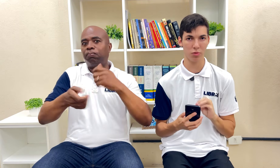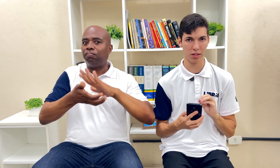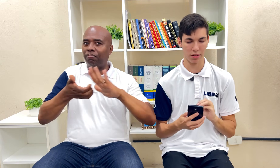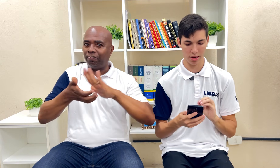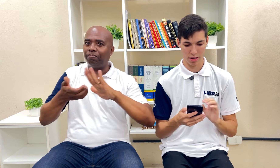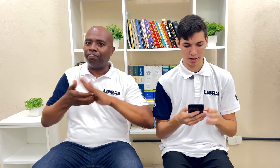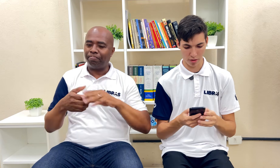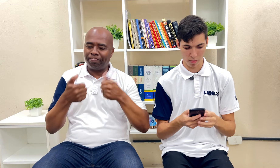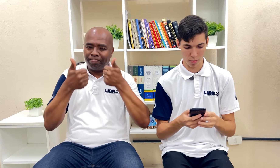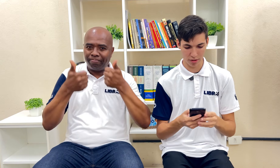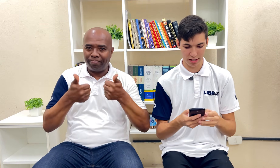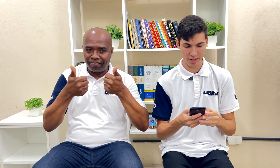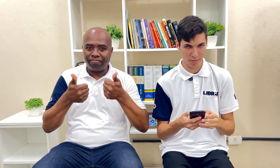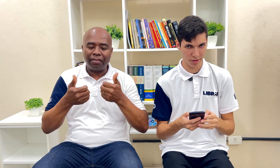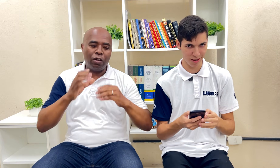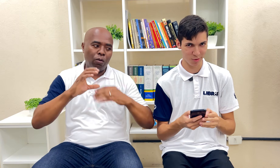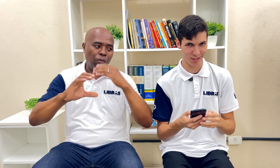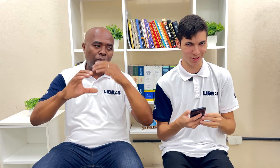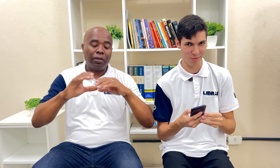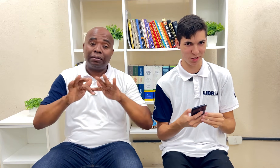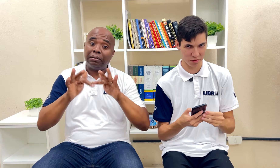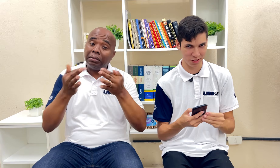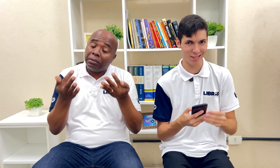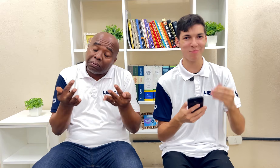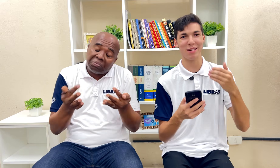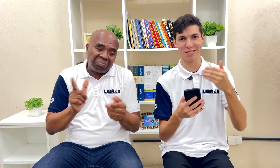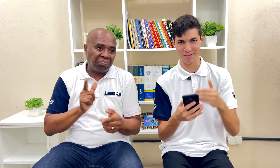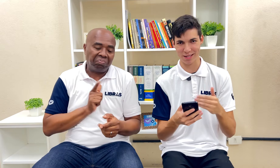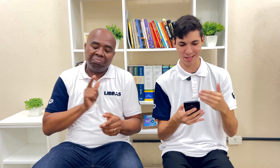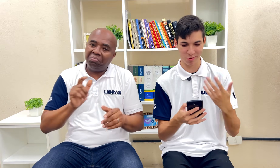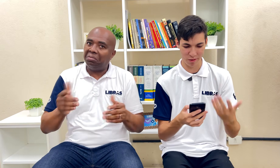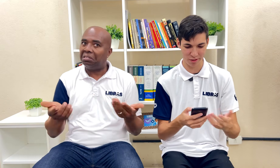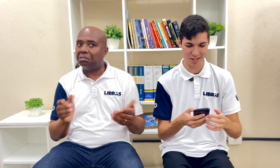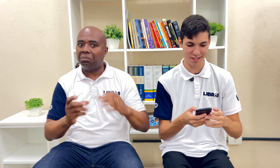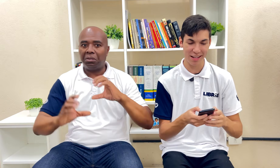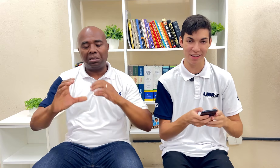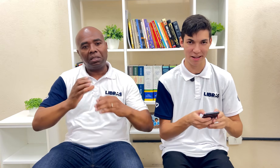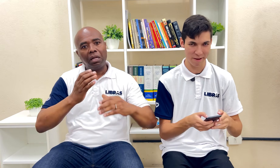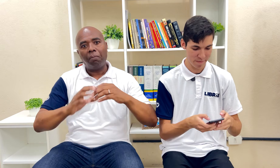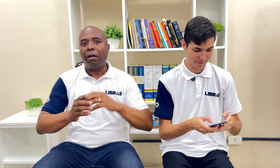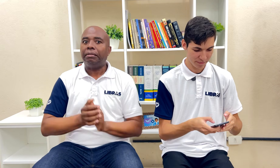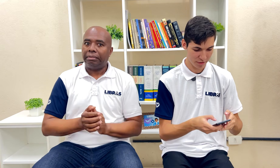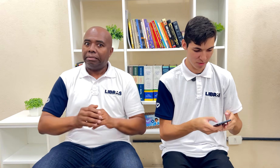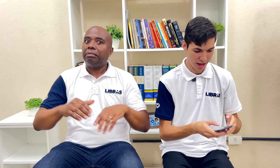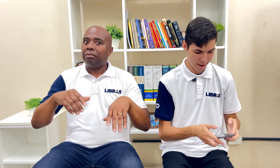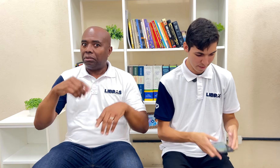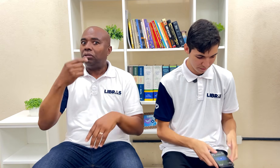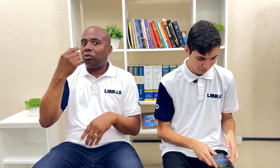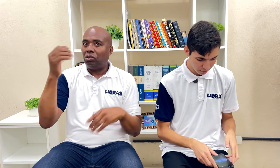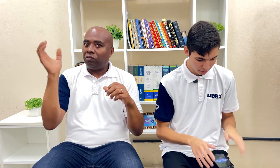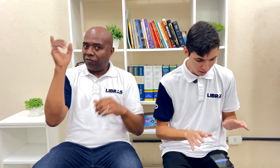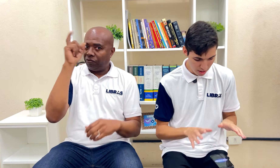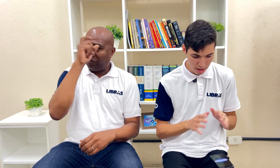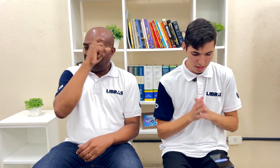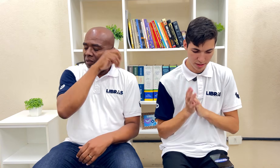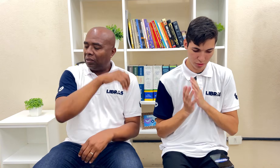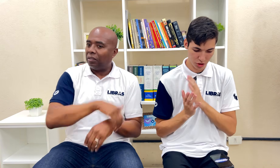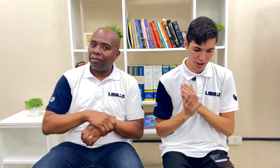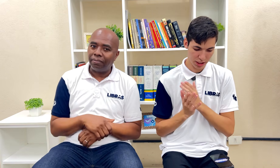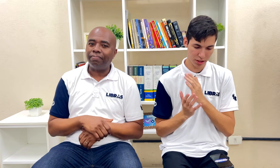música. Então é uma música simples, tem músicas que são mais difíceis, mas essa é mais simples para vocês entenderem. Vamos lá. Certo dia,